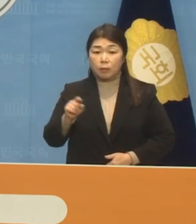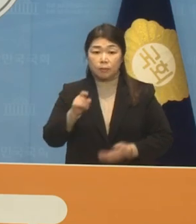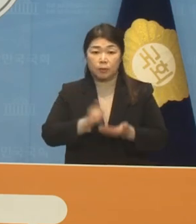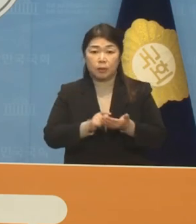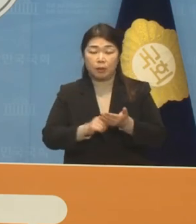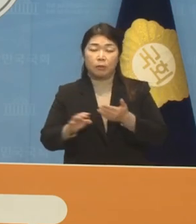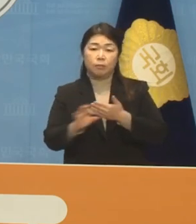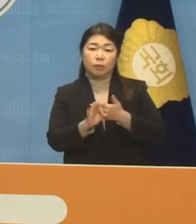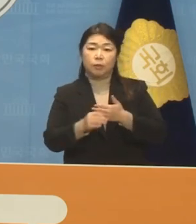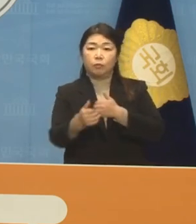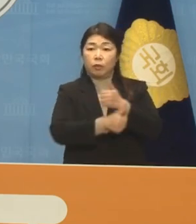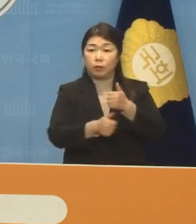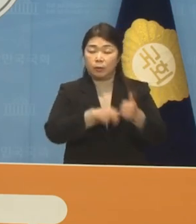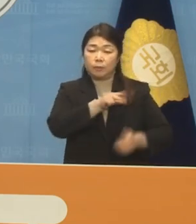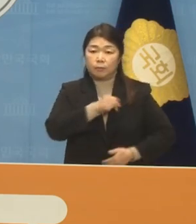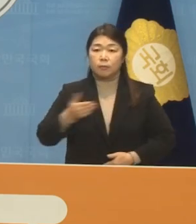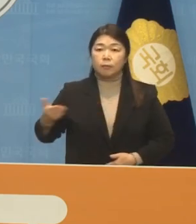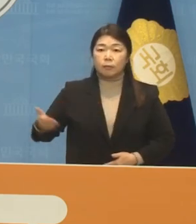서미화 비상임위원님 참석하셨습니다.